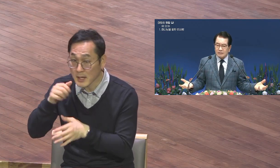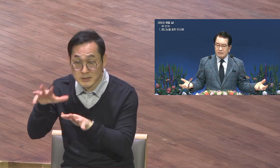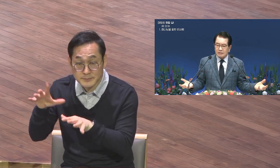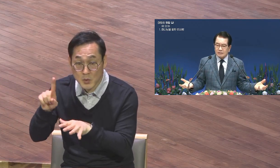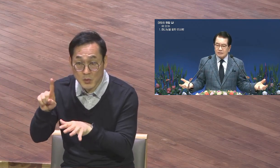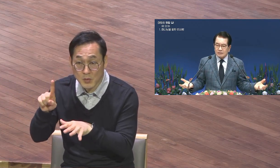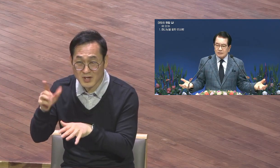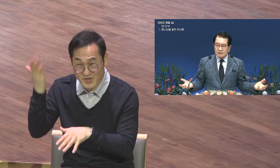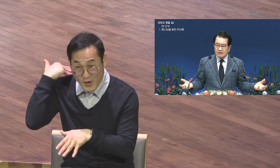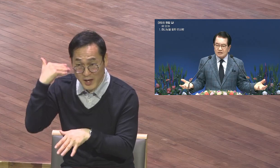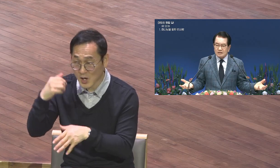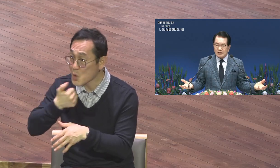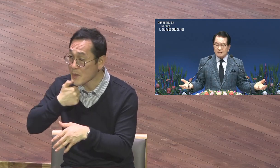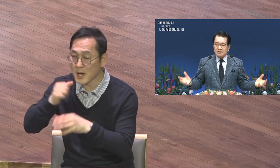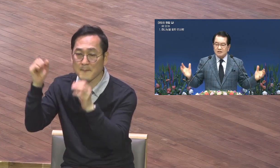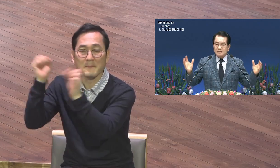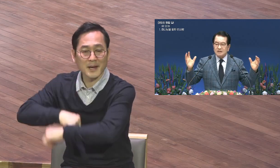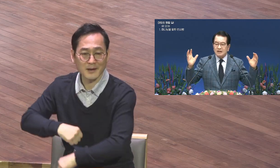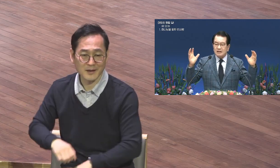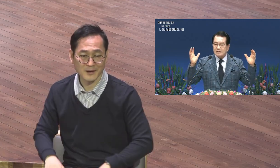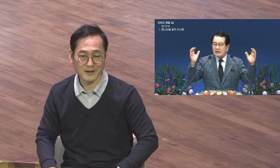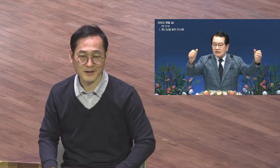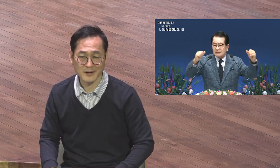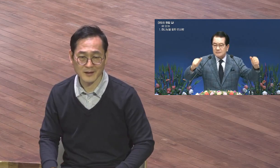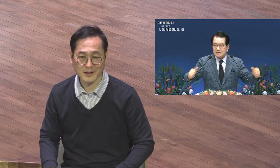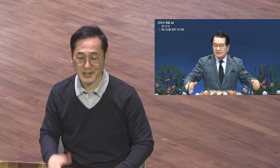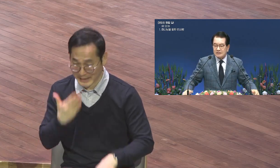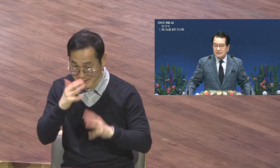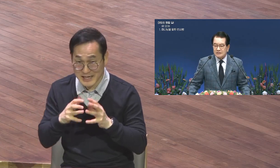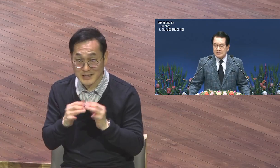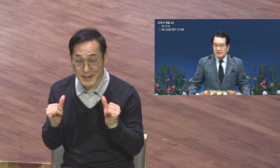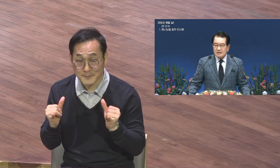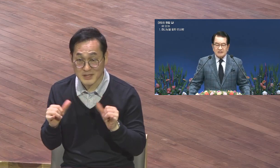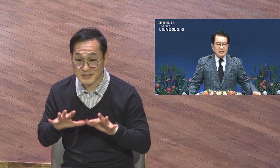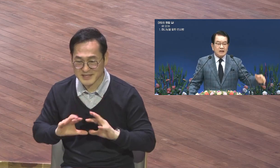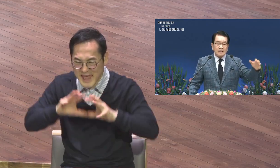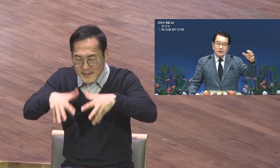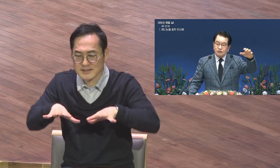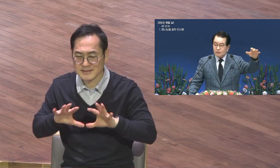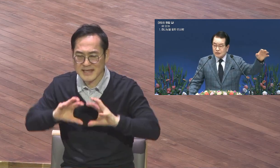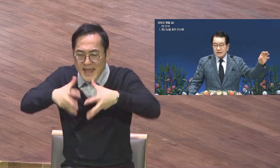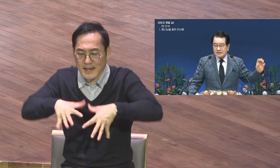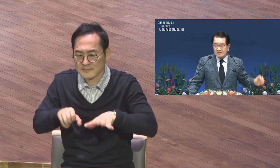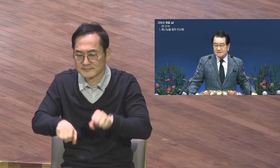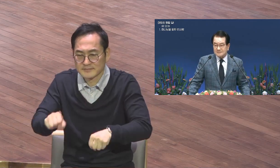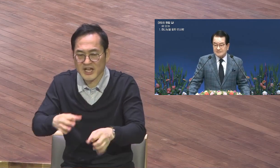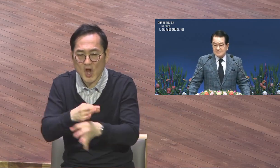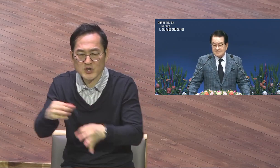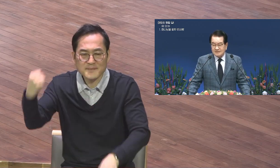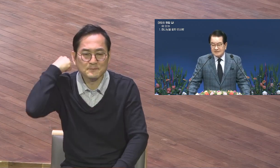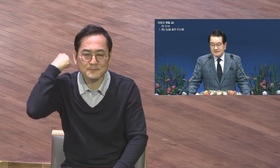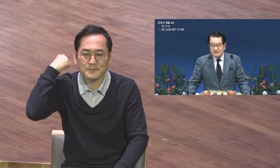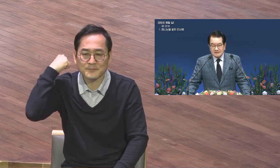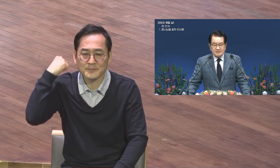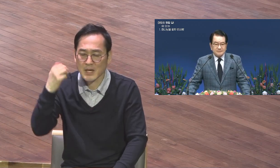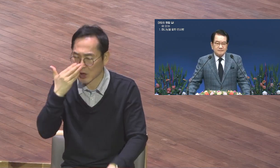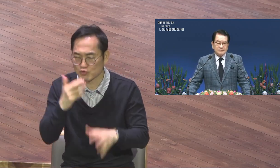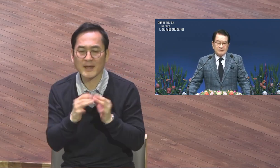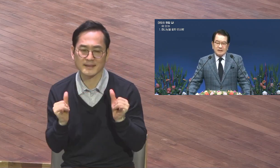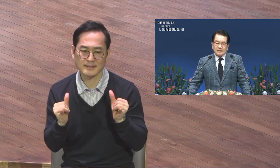없어졌잖아요. 이스라엘은 전 세계를 장악하고 있습니다. 세계 경제 누가 움직인지 아세요?